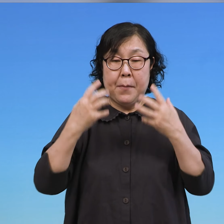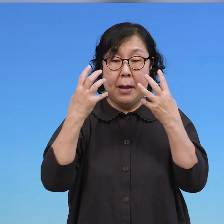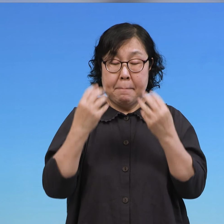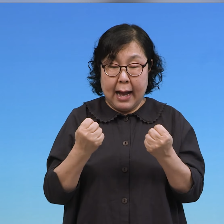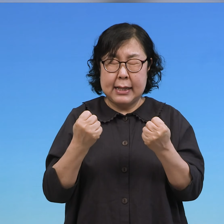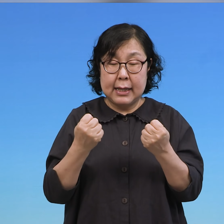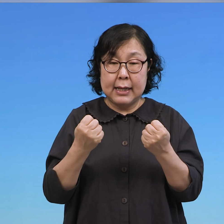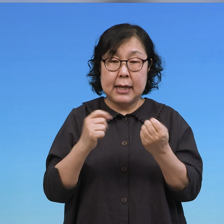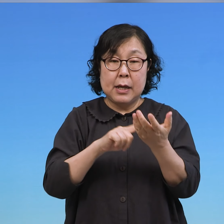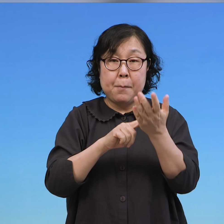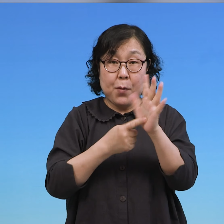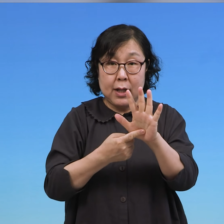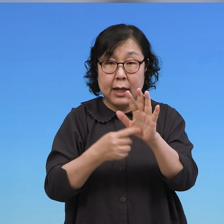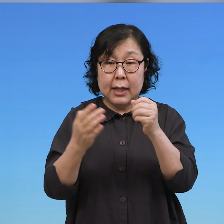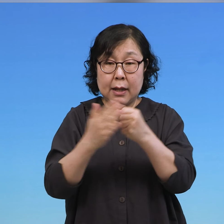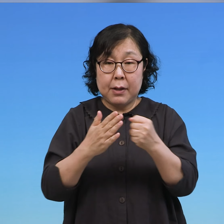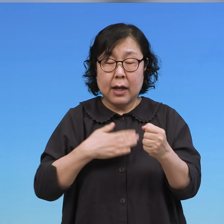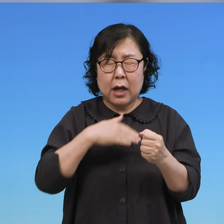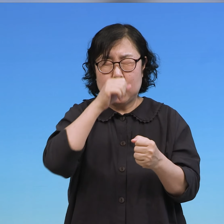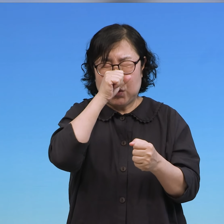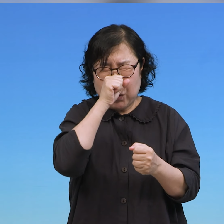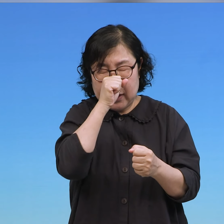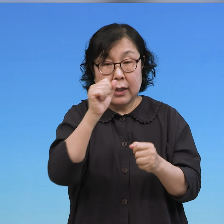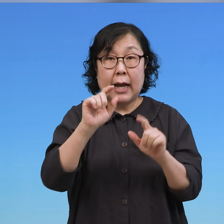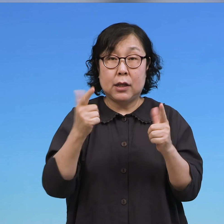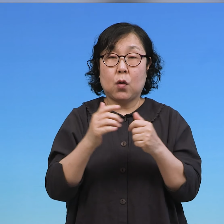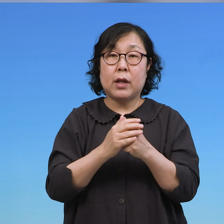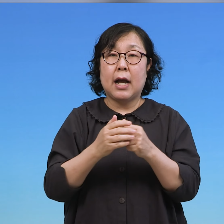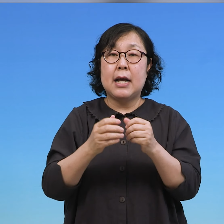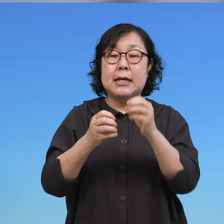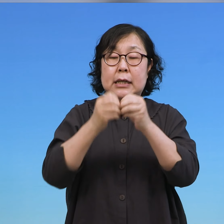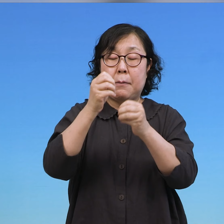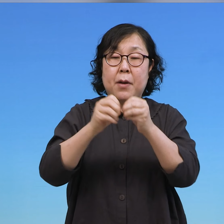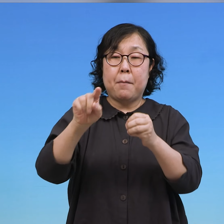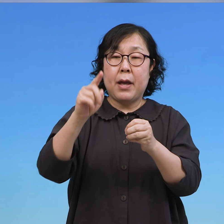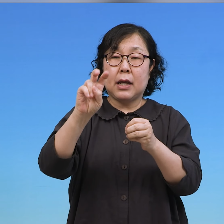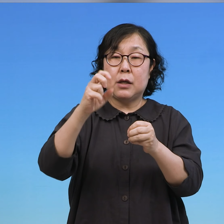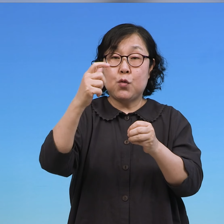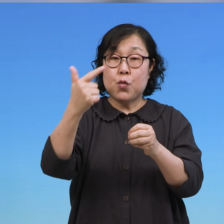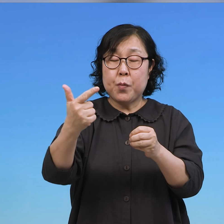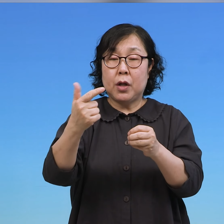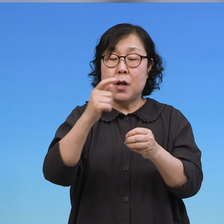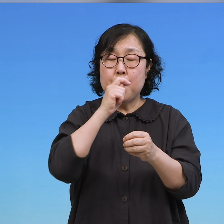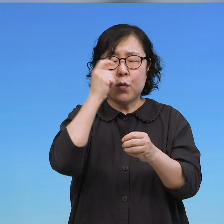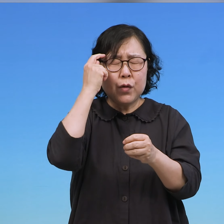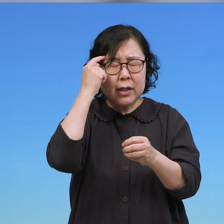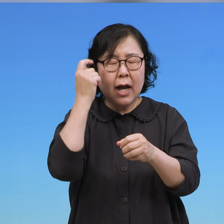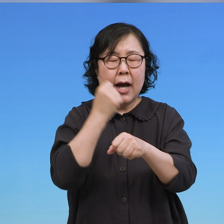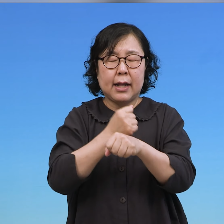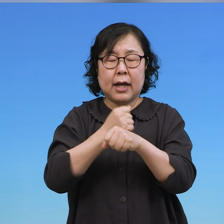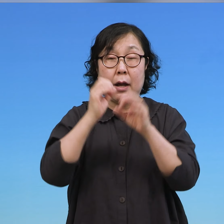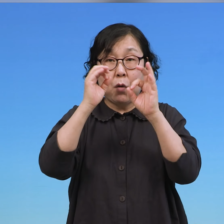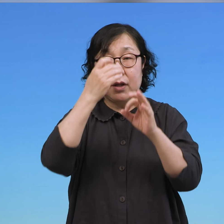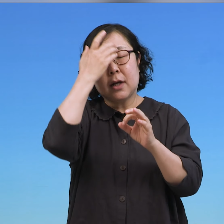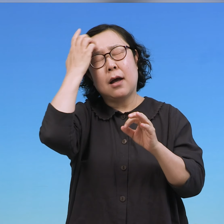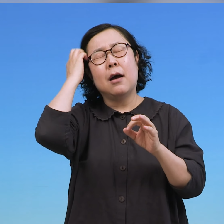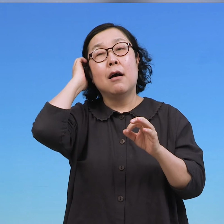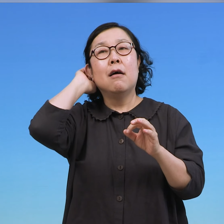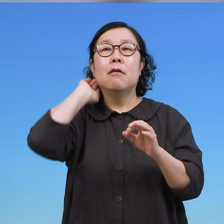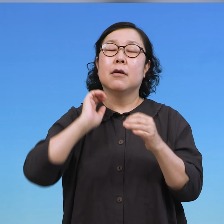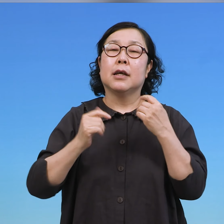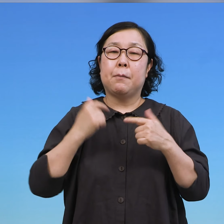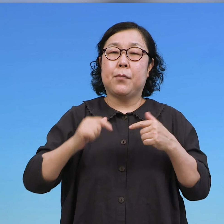많이 표현이 돼서 좋아하는 것만 아니에요. 제가 이 시편 126편을 묵상하다가 보니까 이 안에 기쁨과